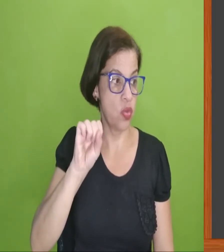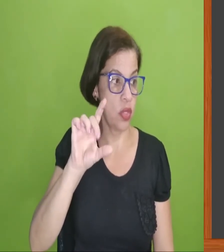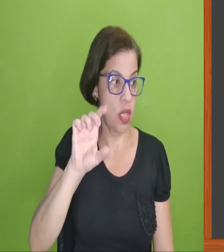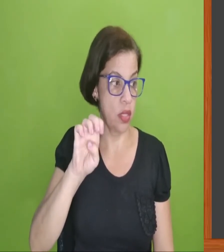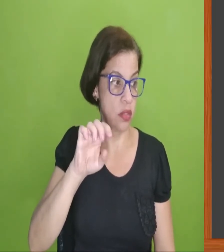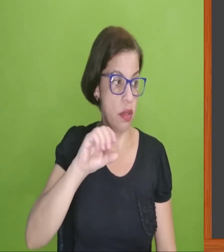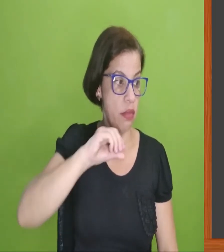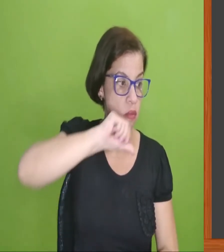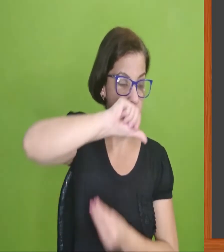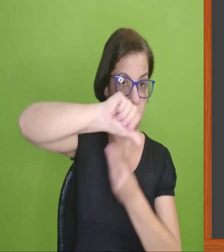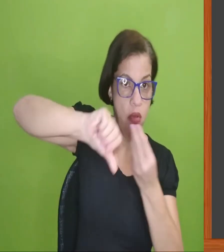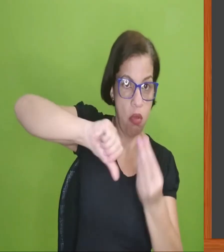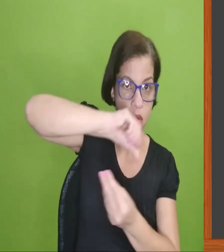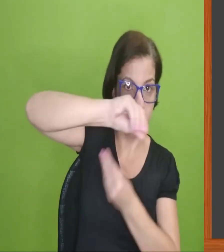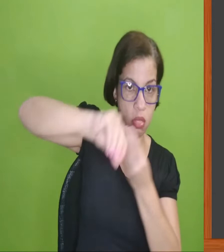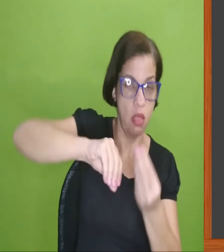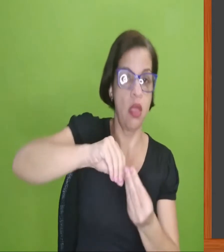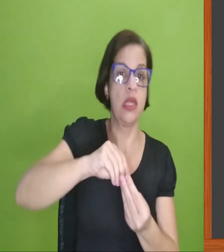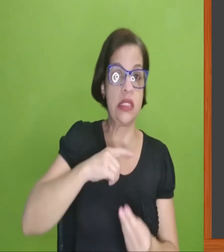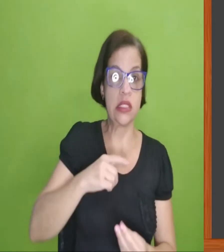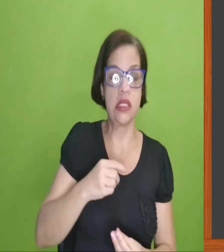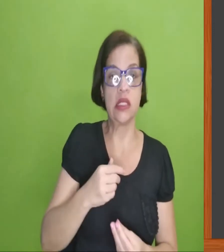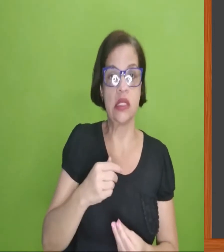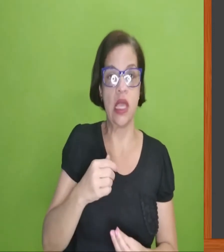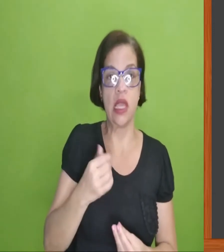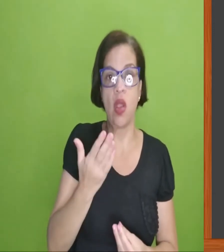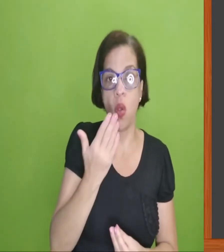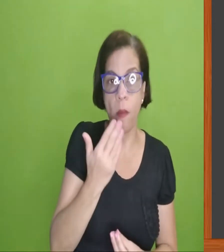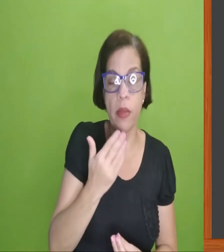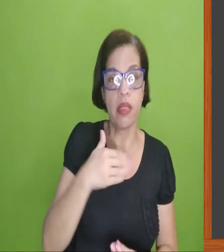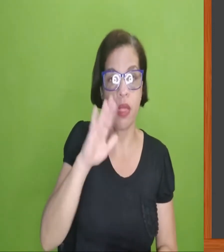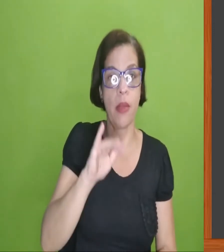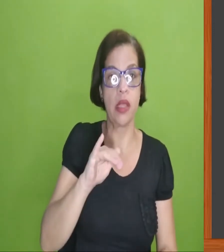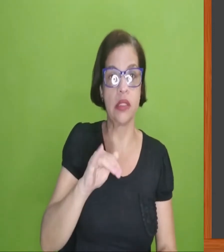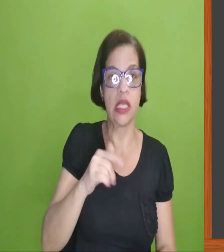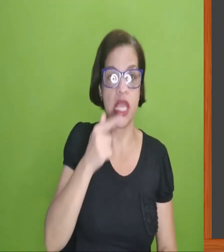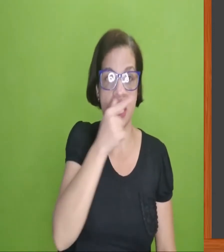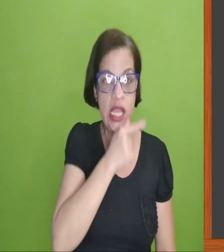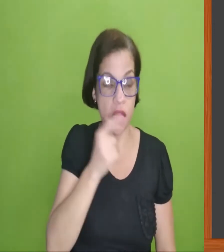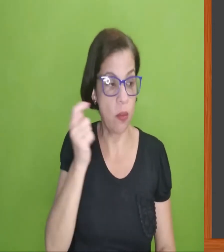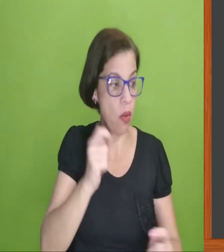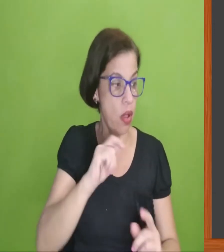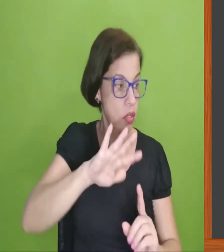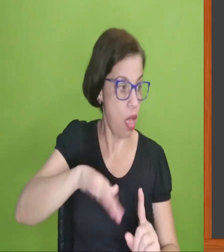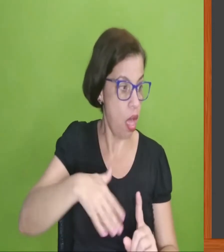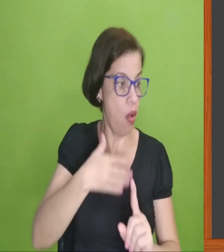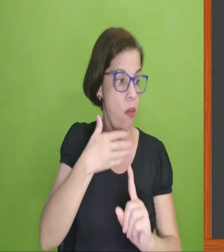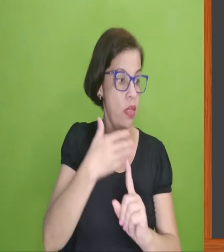colesterol. Uma dieta rica em glicose aumenta a síntese de acetil-CoA e pode levar